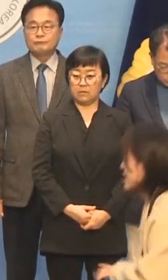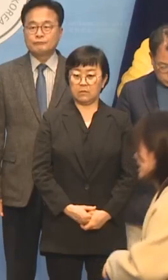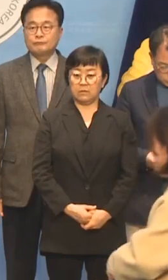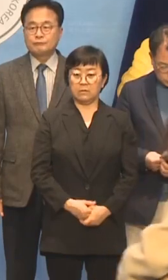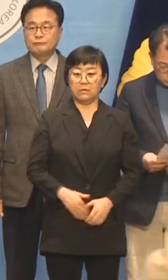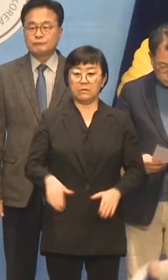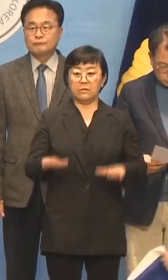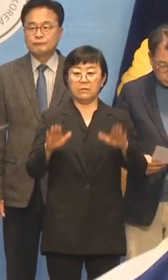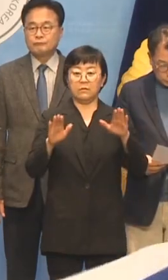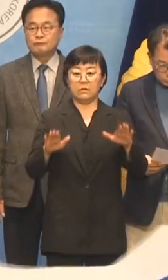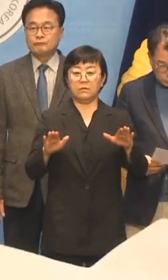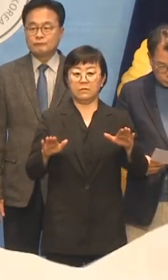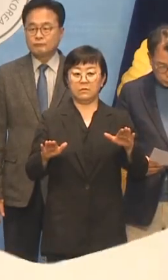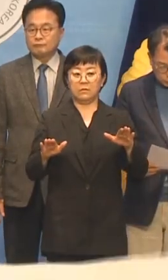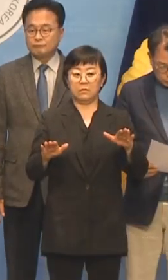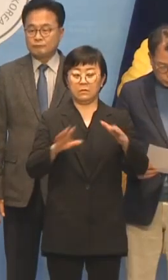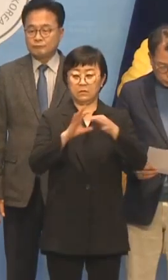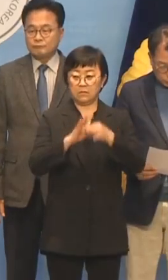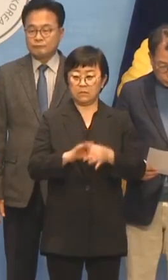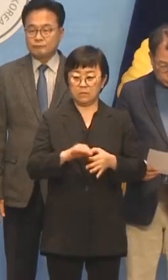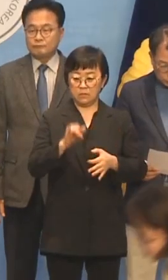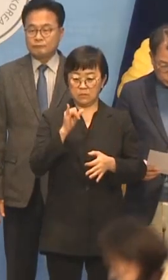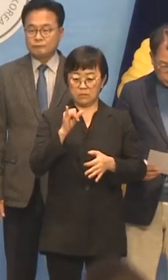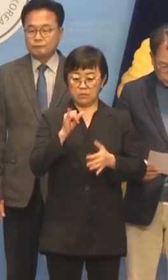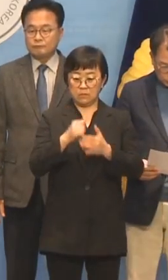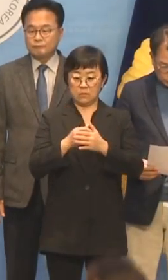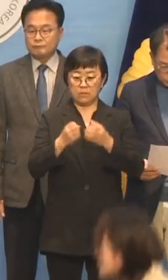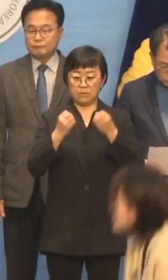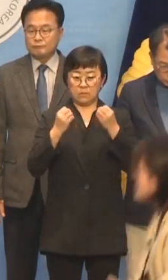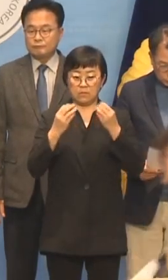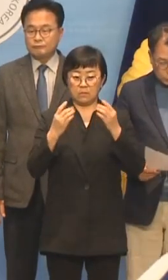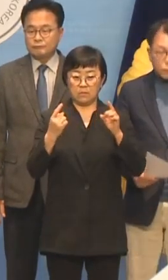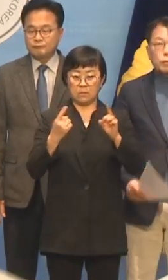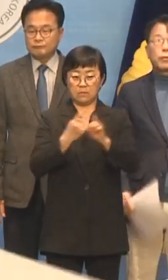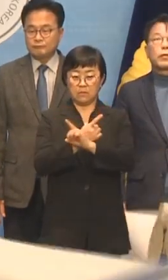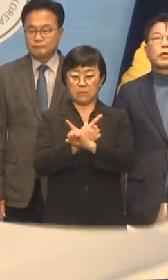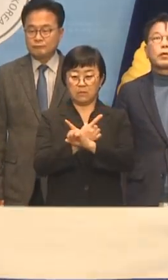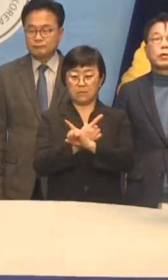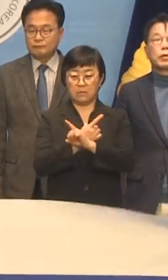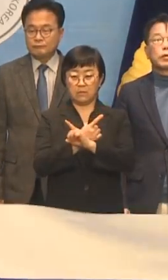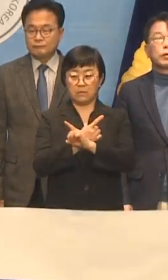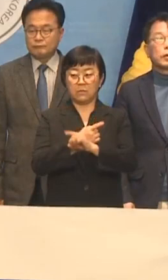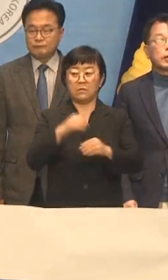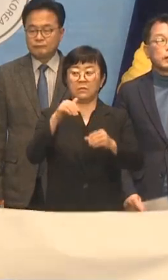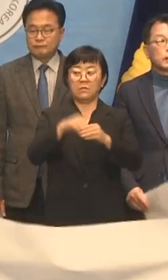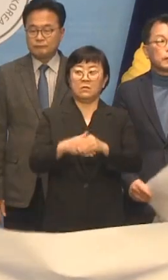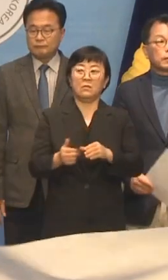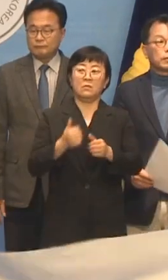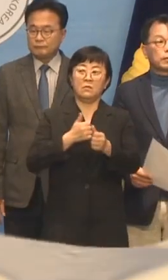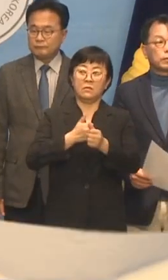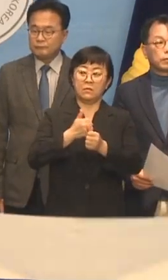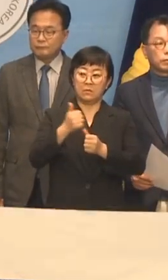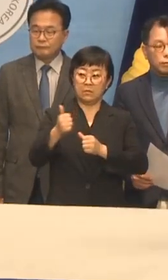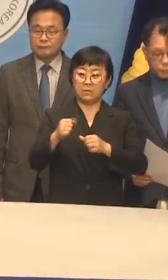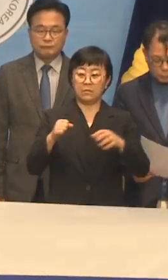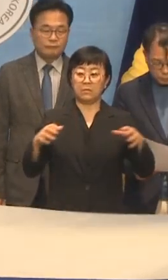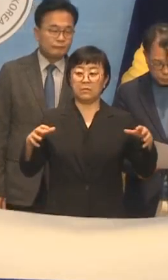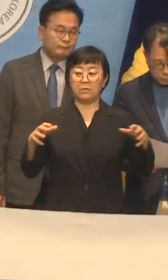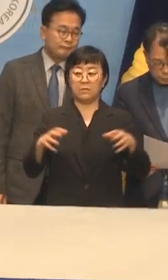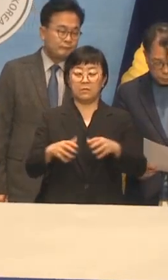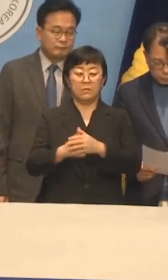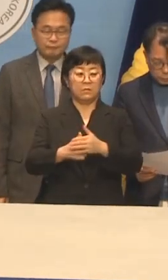저희가 오늘 저희가 계속 해왔었던 더민주혁신회가 해왔던 게 혁신으로 총선 승리 그리고 대단결로